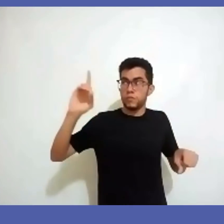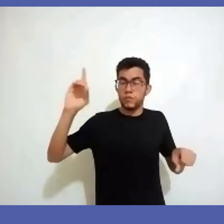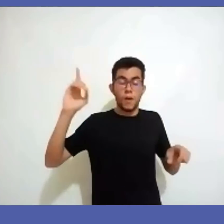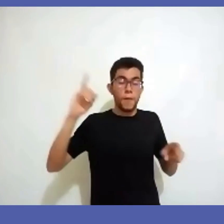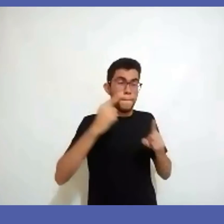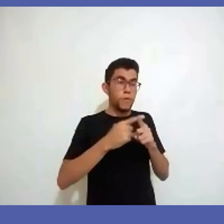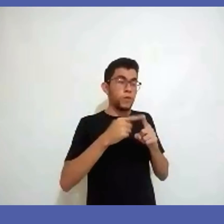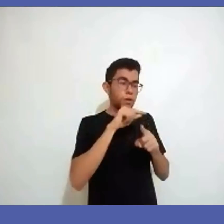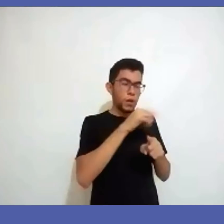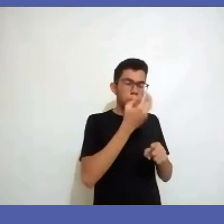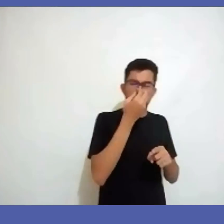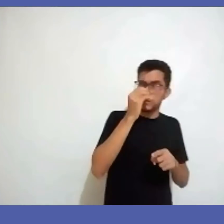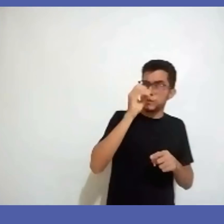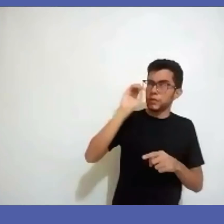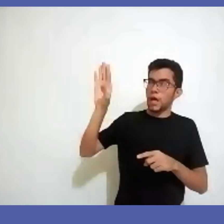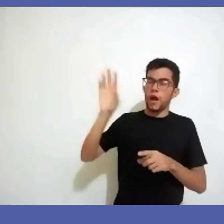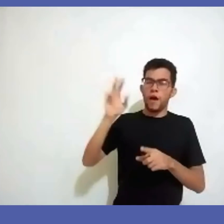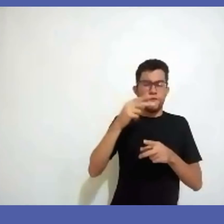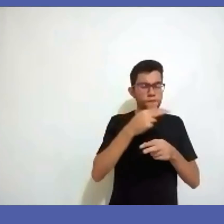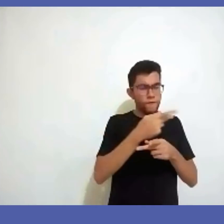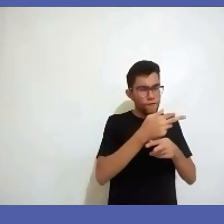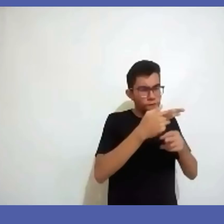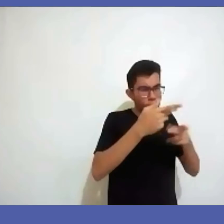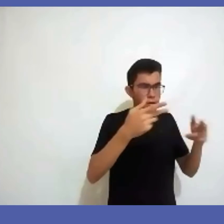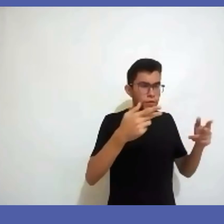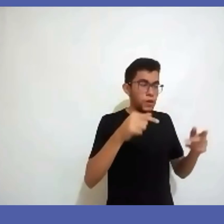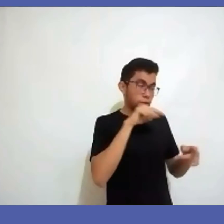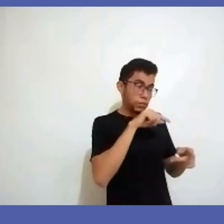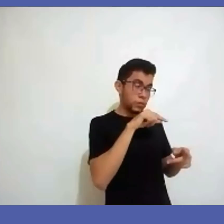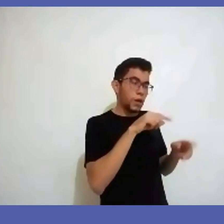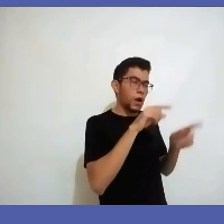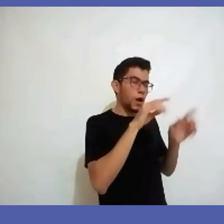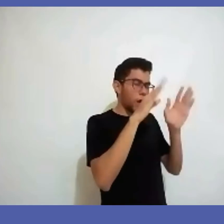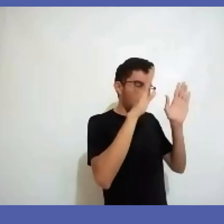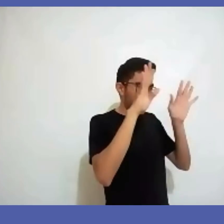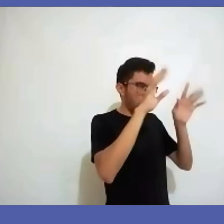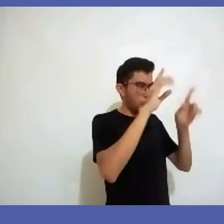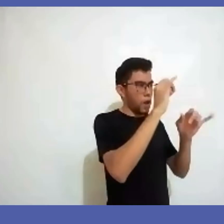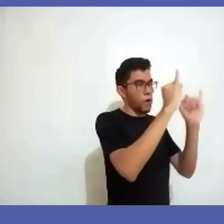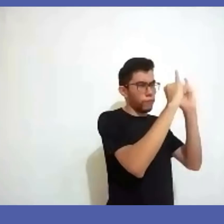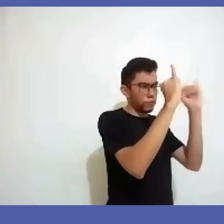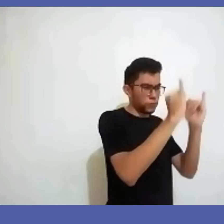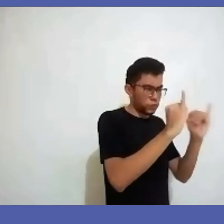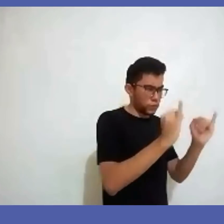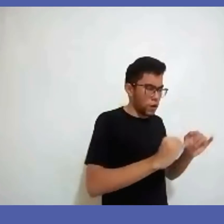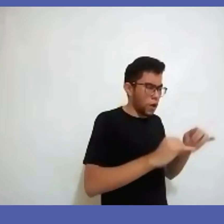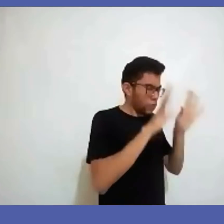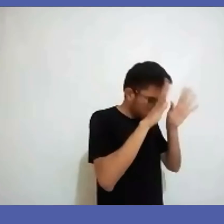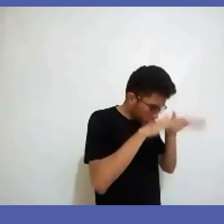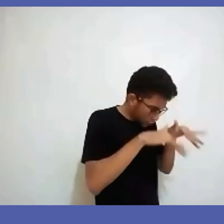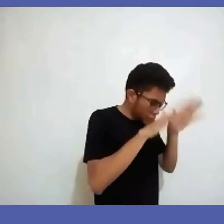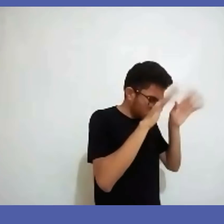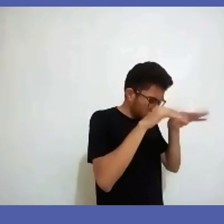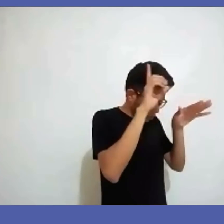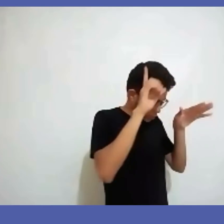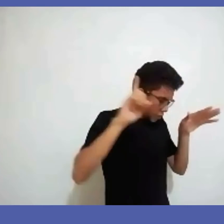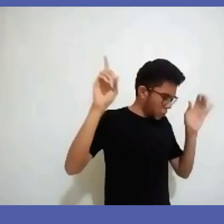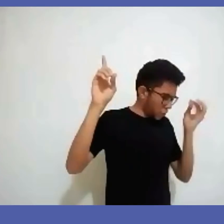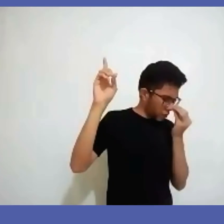a idolatria. A idolatria no meio do povo de Deus.